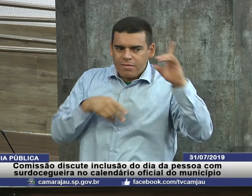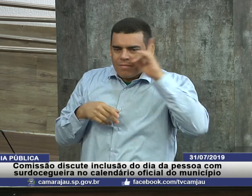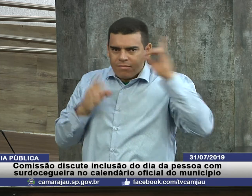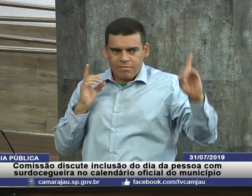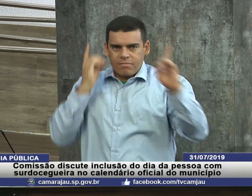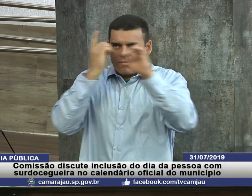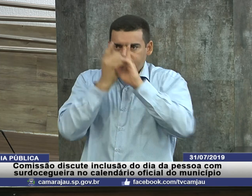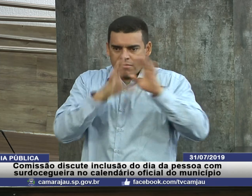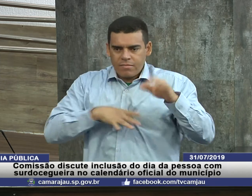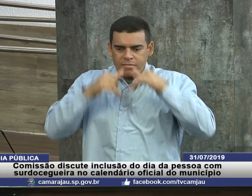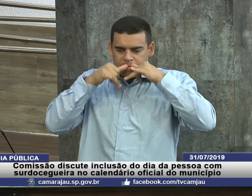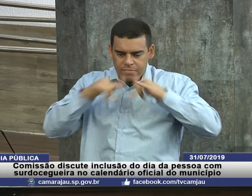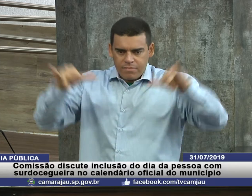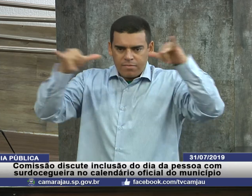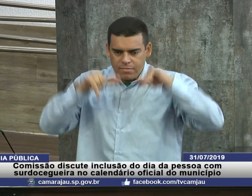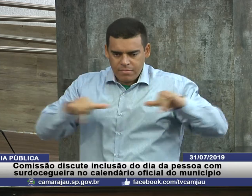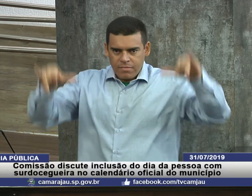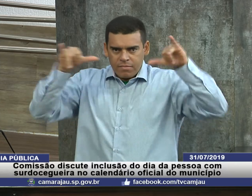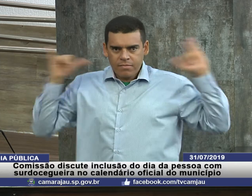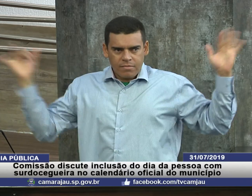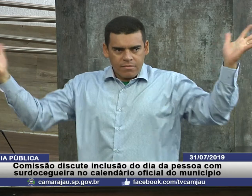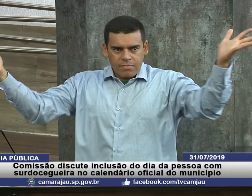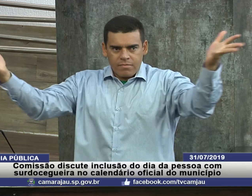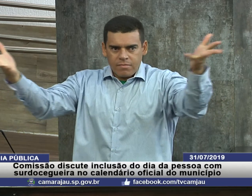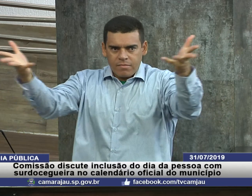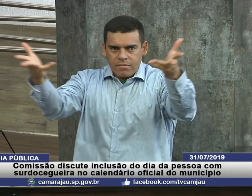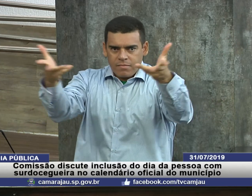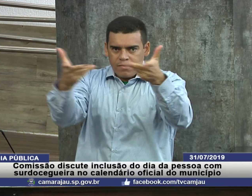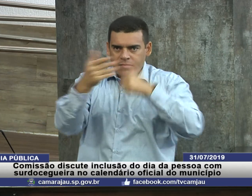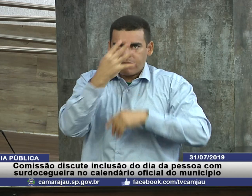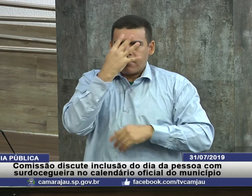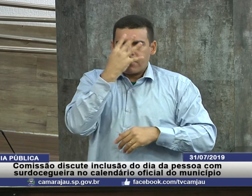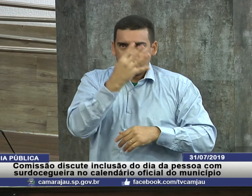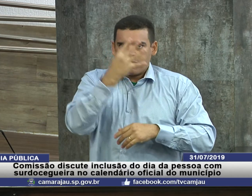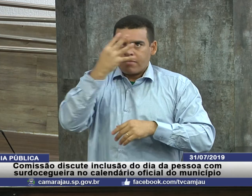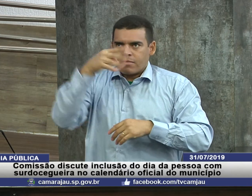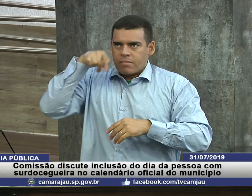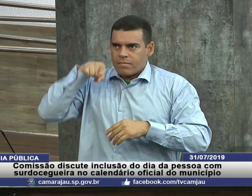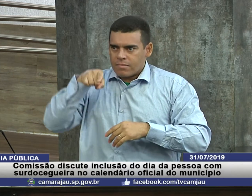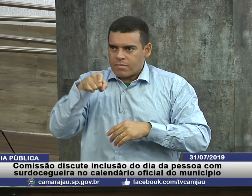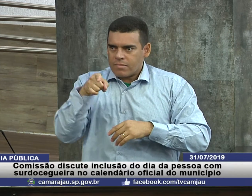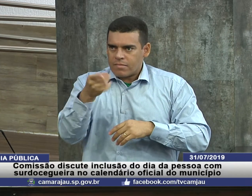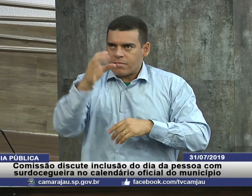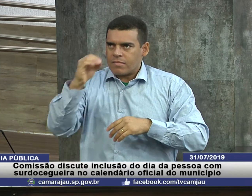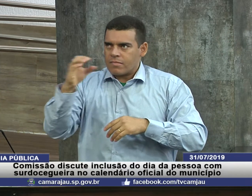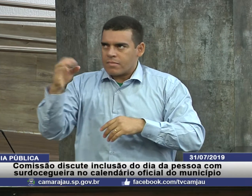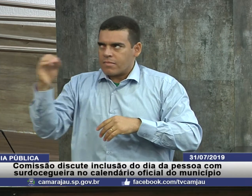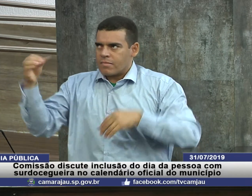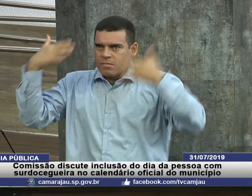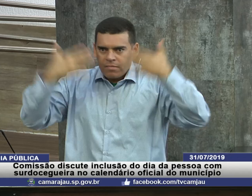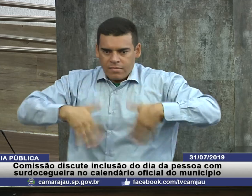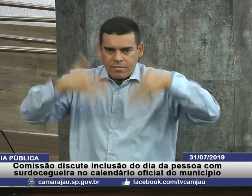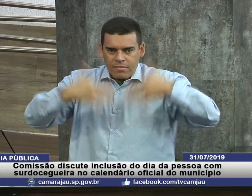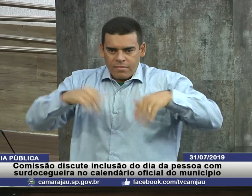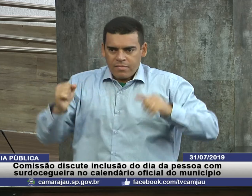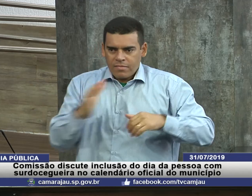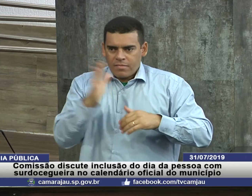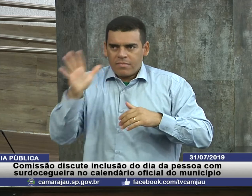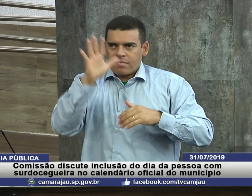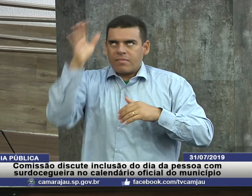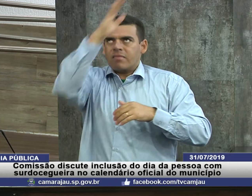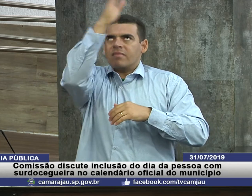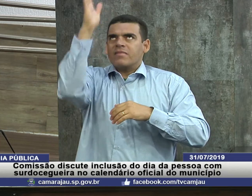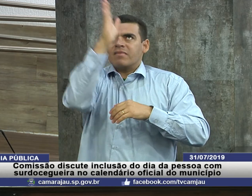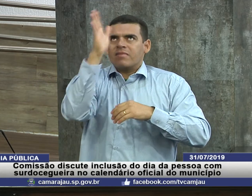sejam pessoas, vocês também aqui, pessoas que informem sobre o que é pessoa com surdo de cegueira, que deem a oportunidade, porque